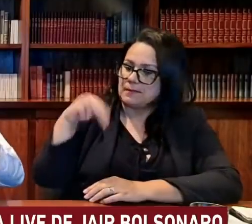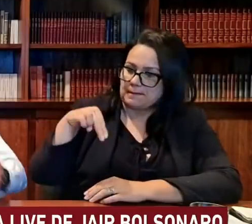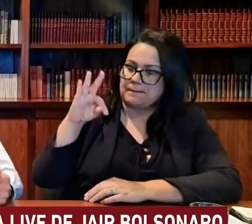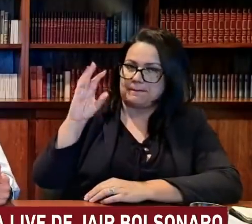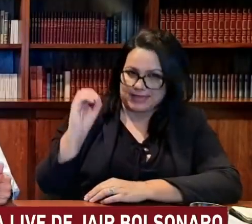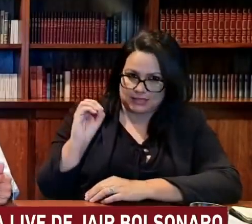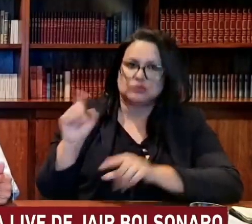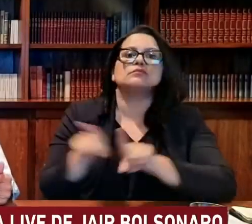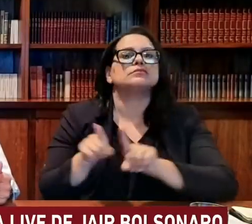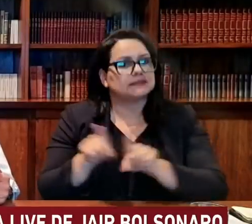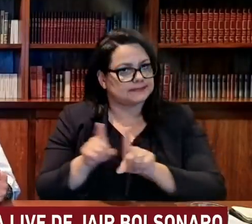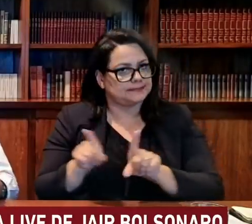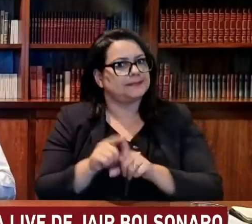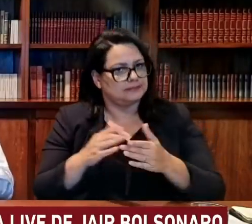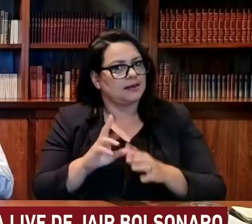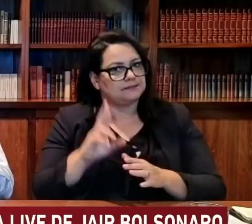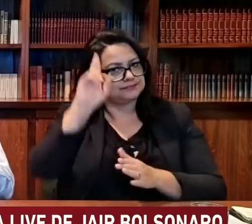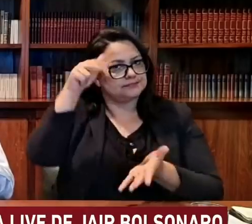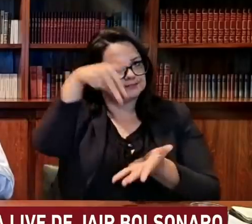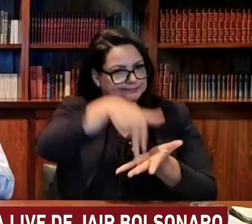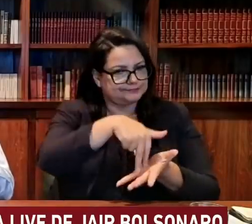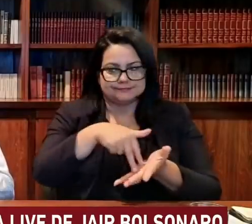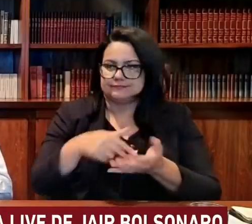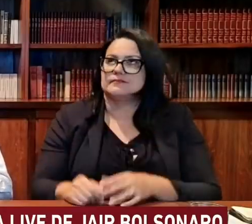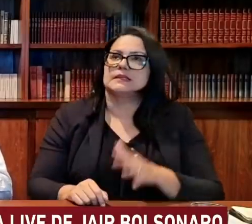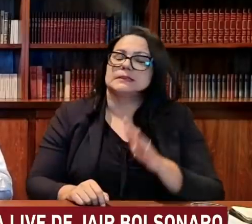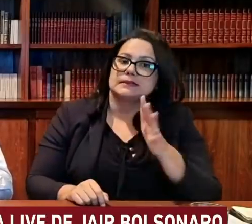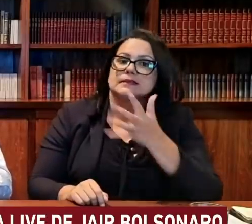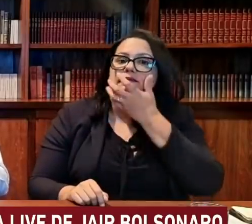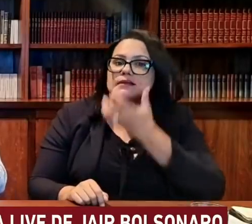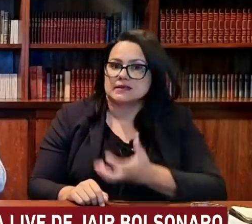Bem como, Ana Paula, em dezembro